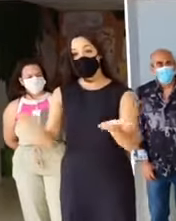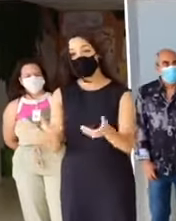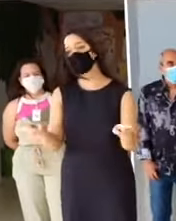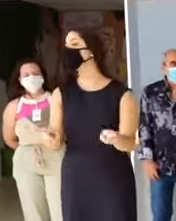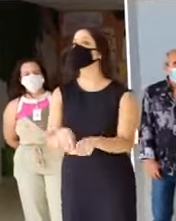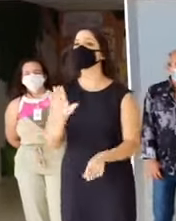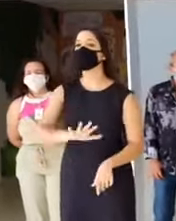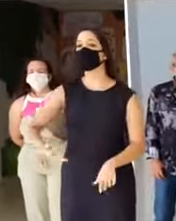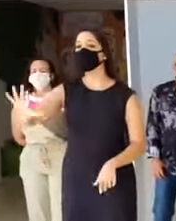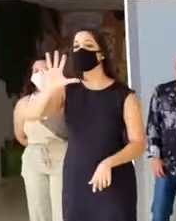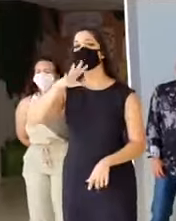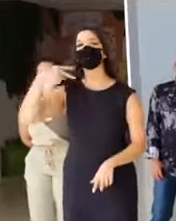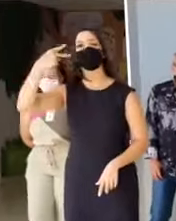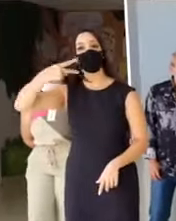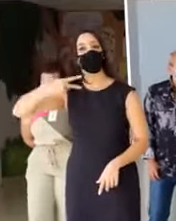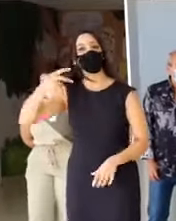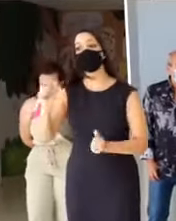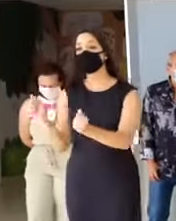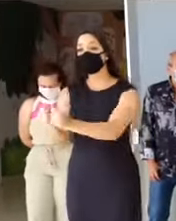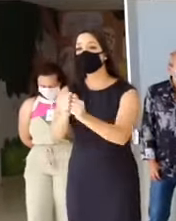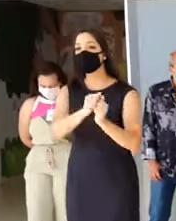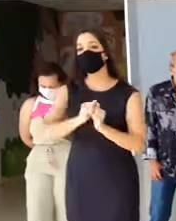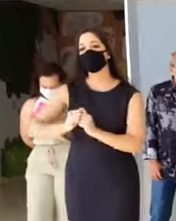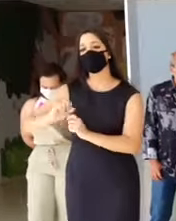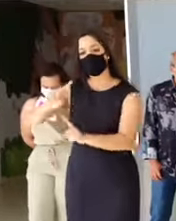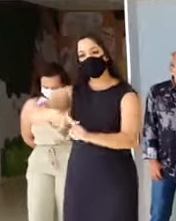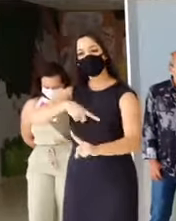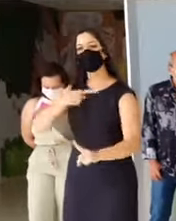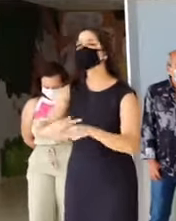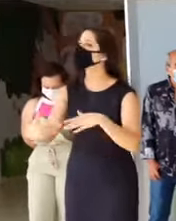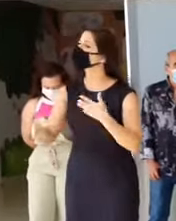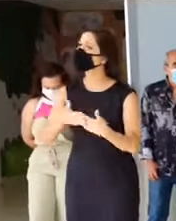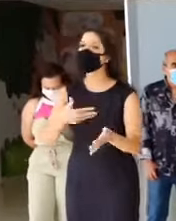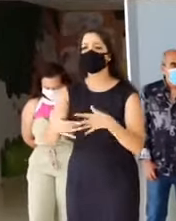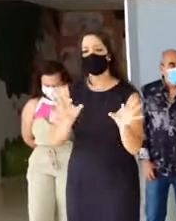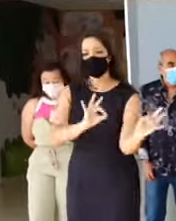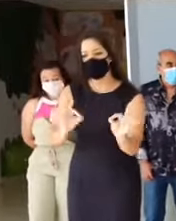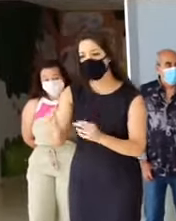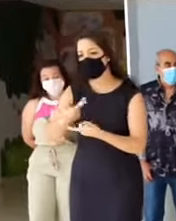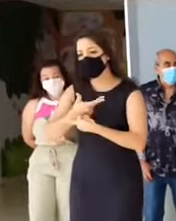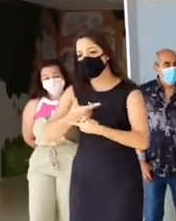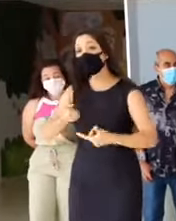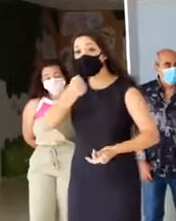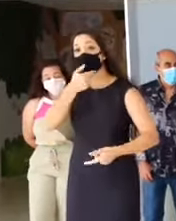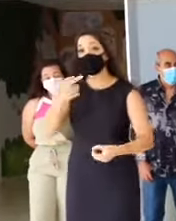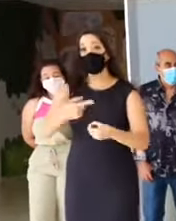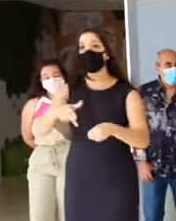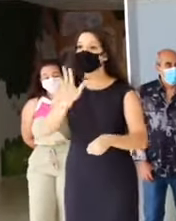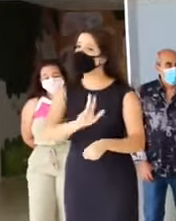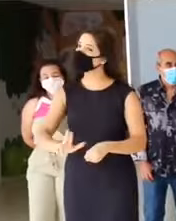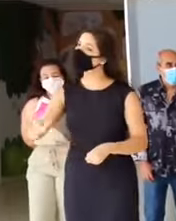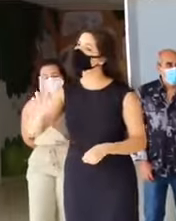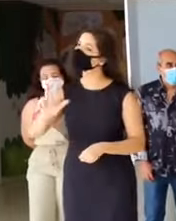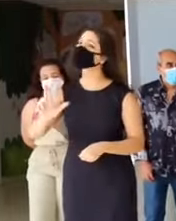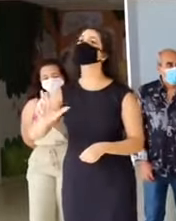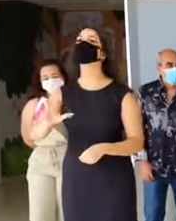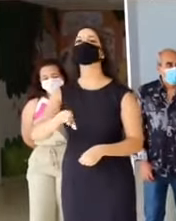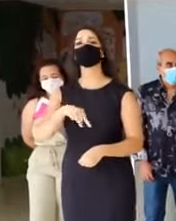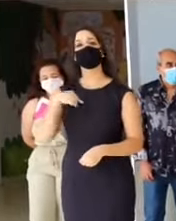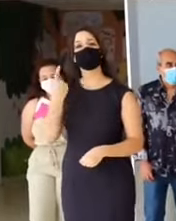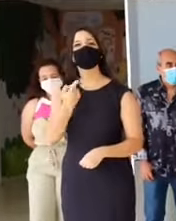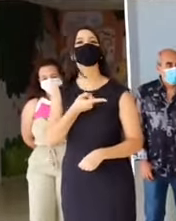os vereadores que estamos juntos para somar qualquer projeto que seja bom para a cidade de Uberlândia.